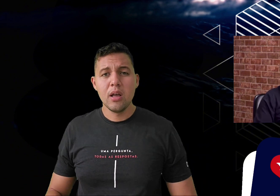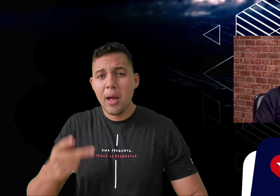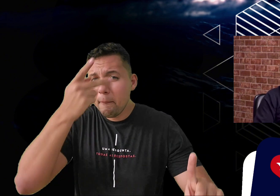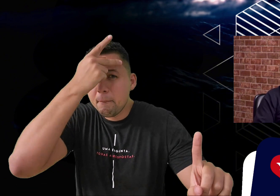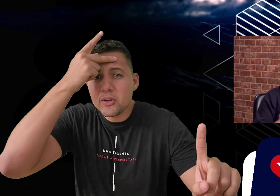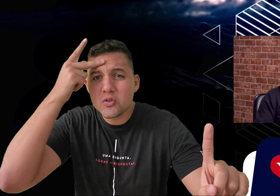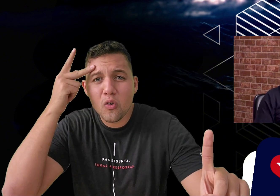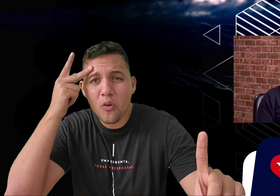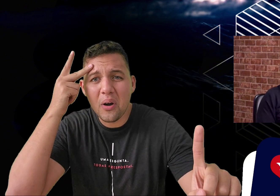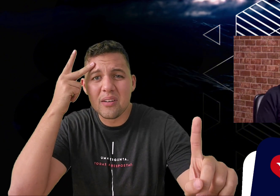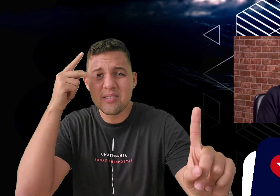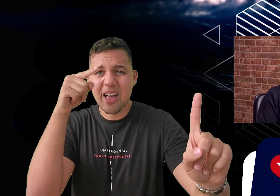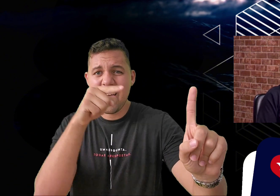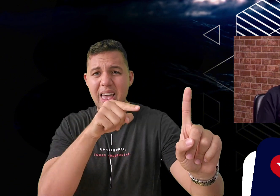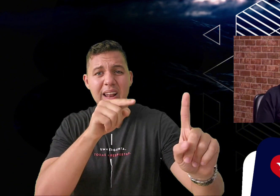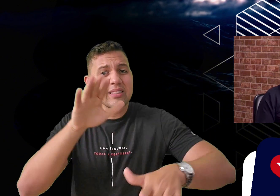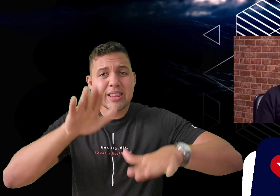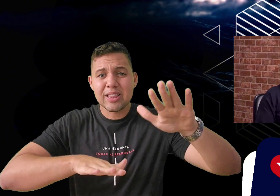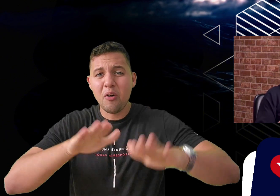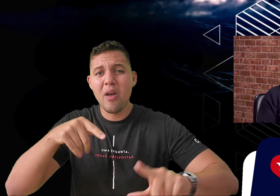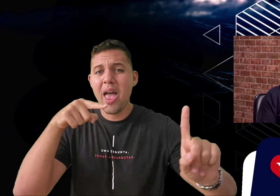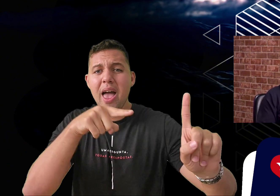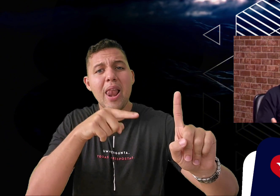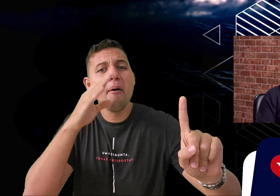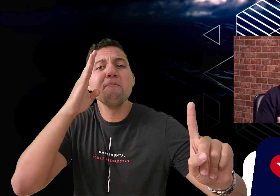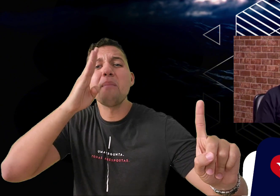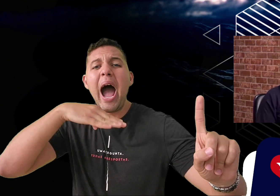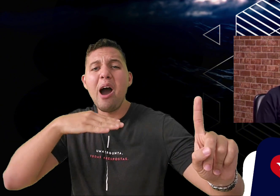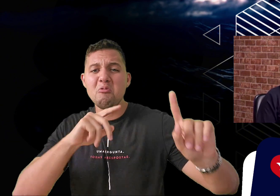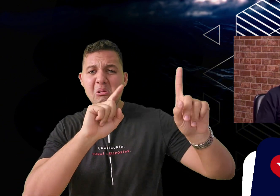A pessoa pode ser má, pode ser terrível, mas você